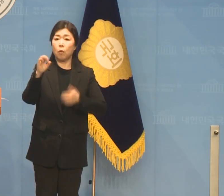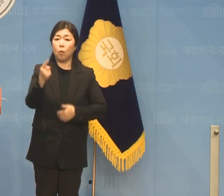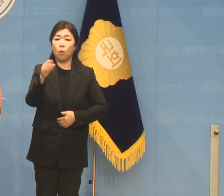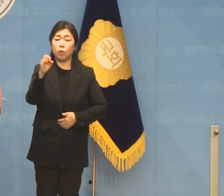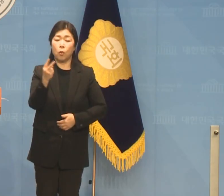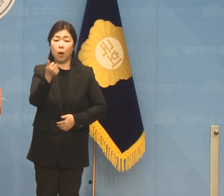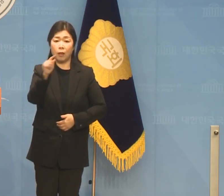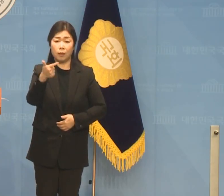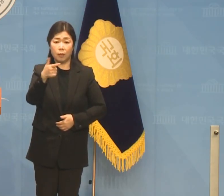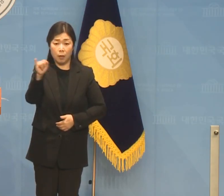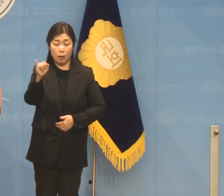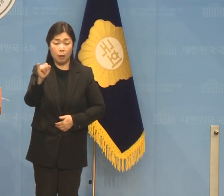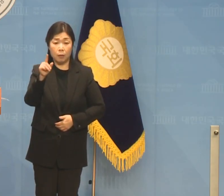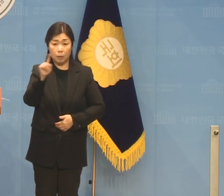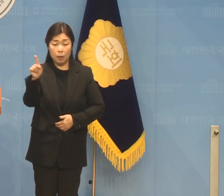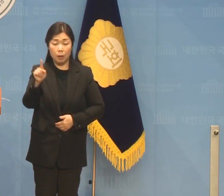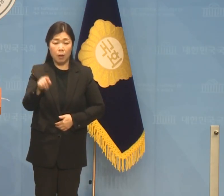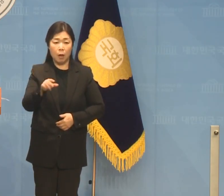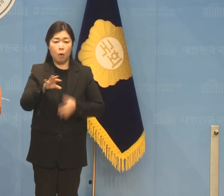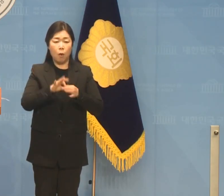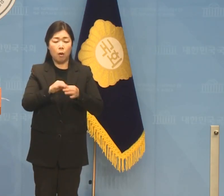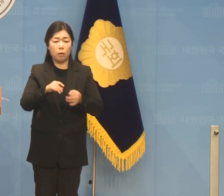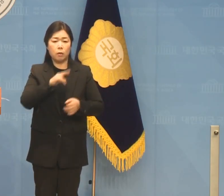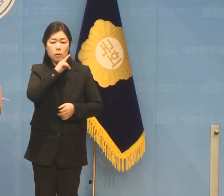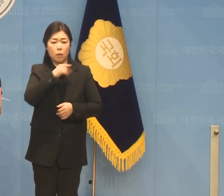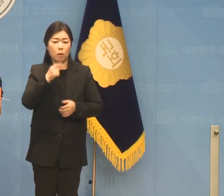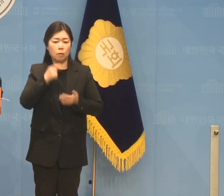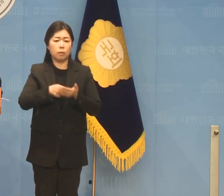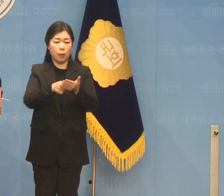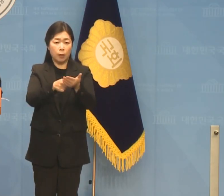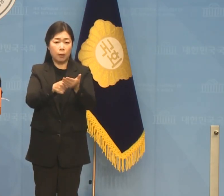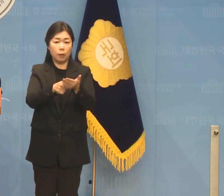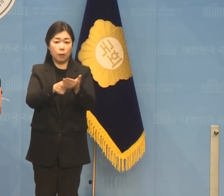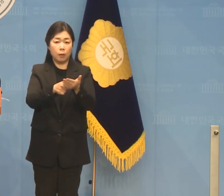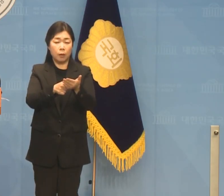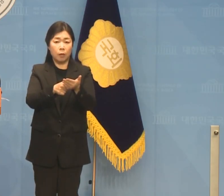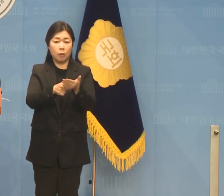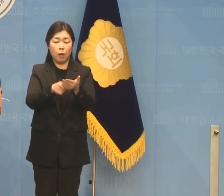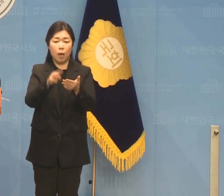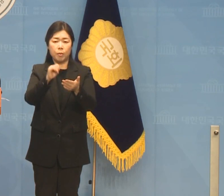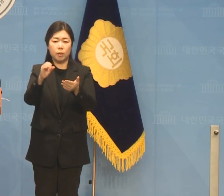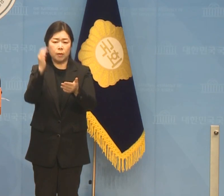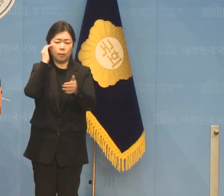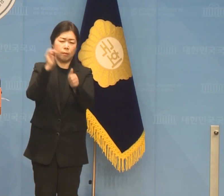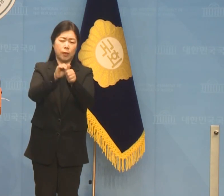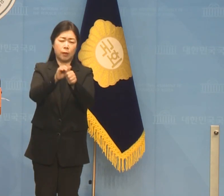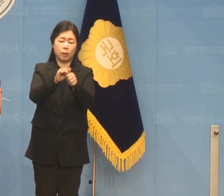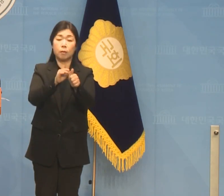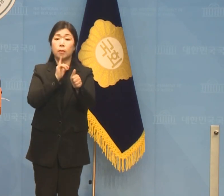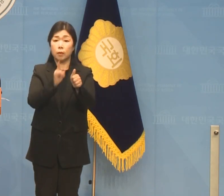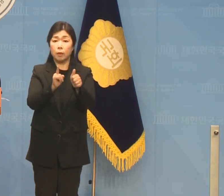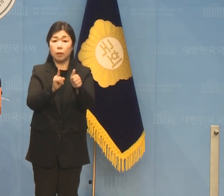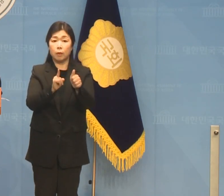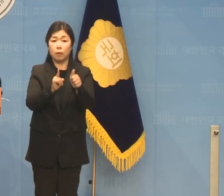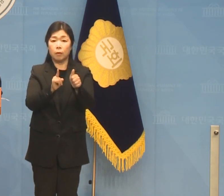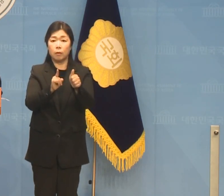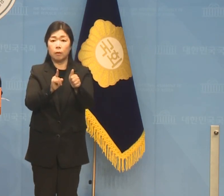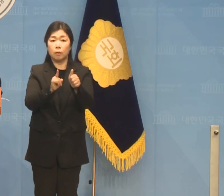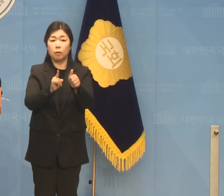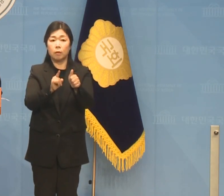요한나 씨 관련 의혹을 제기하는 MBC 흔들기라는 진영 논리를 앞세웠던 MBC와